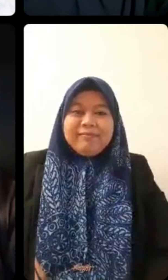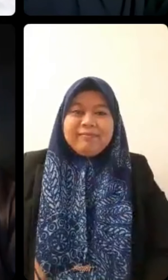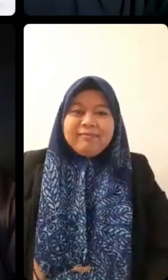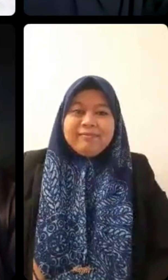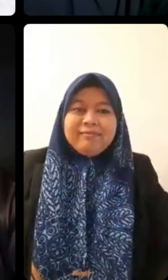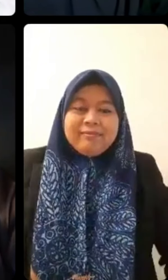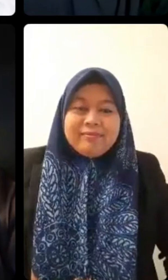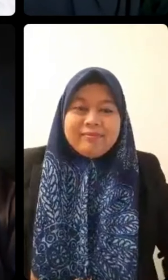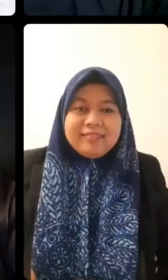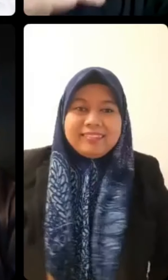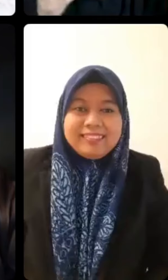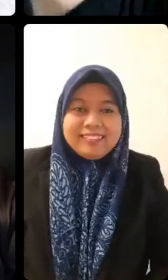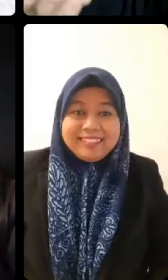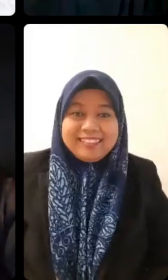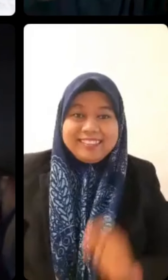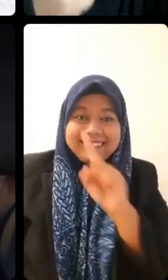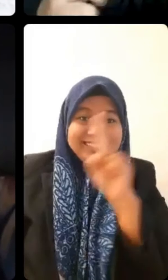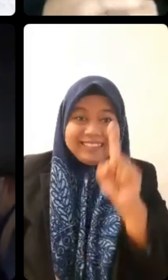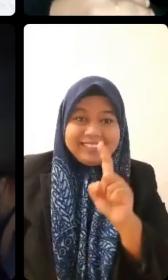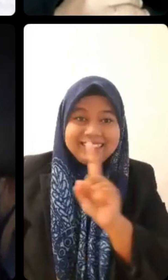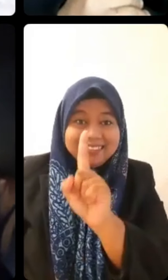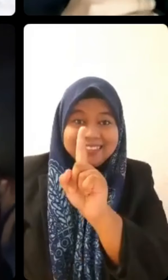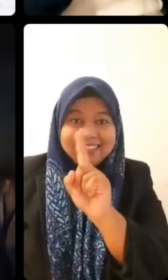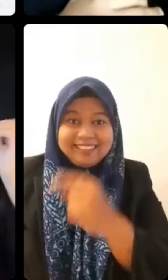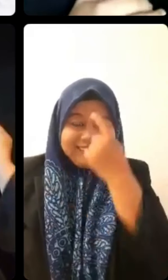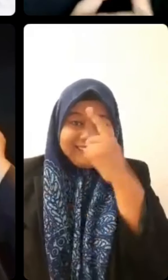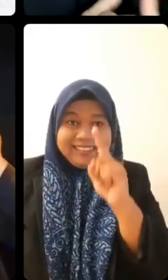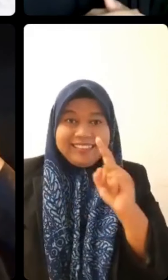Soalan yang pertama kepada Encik Zaid.